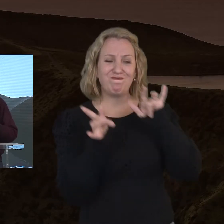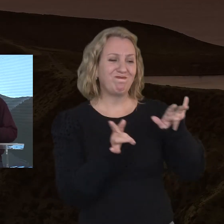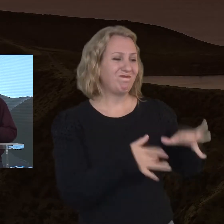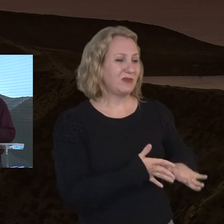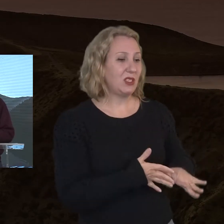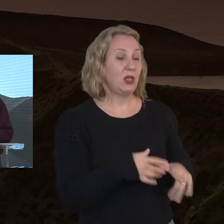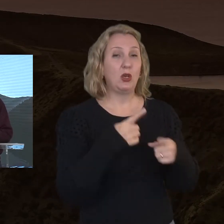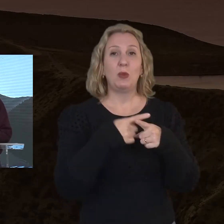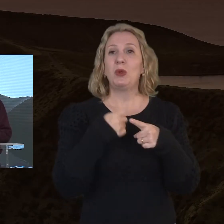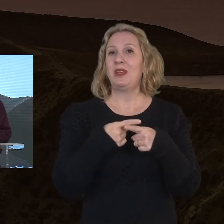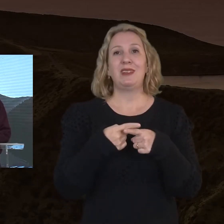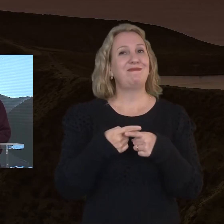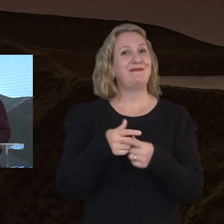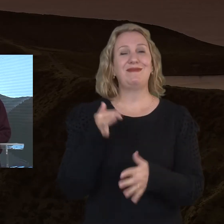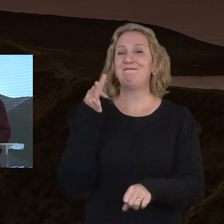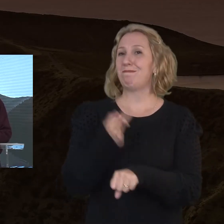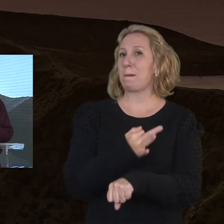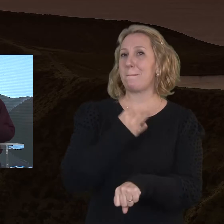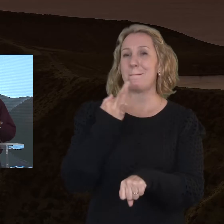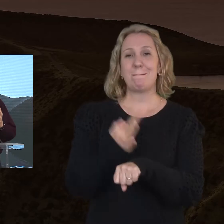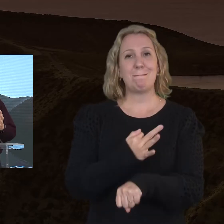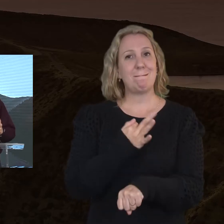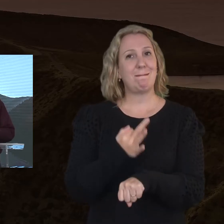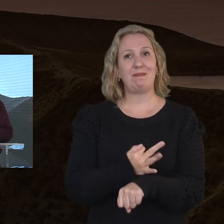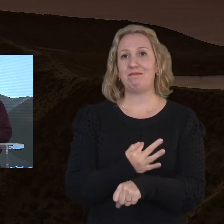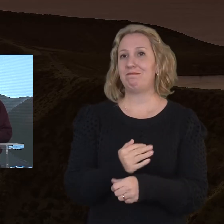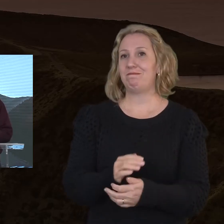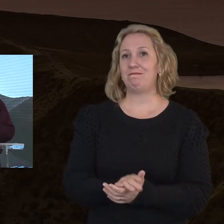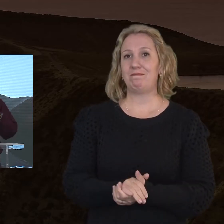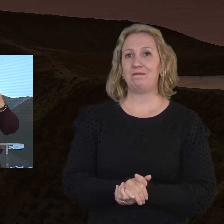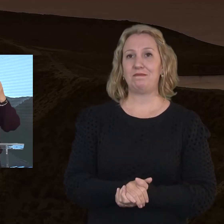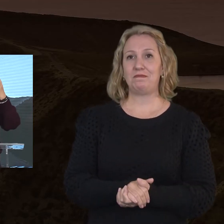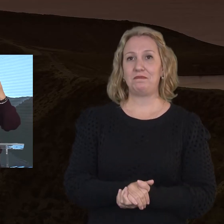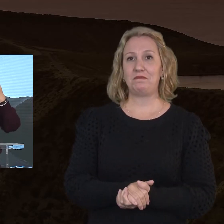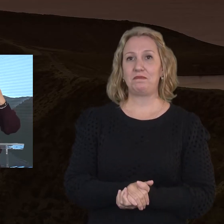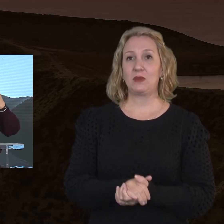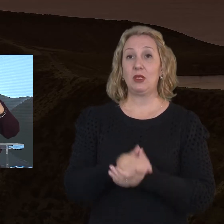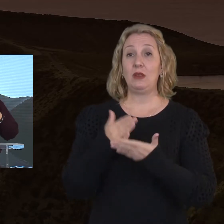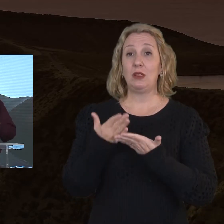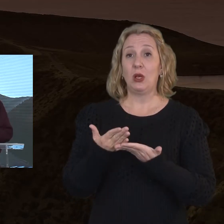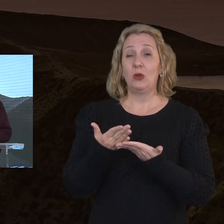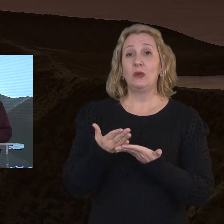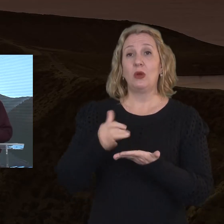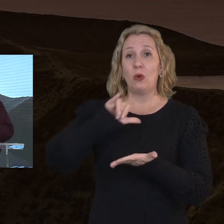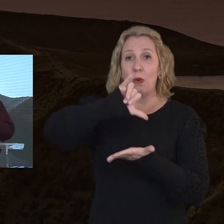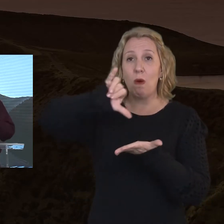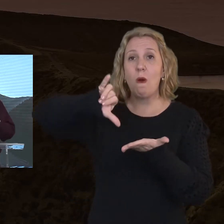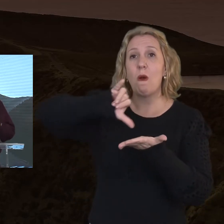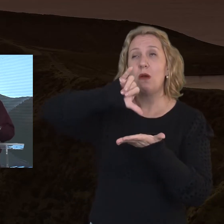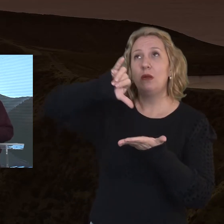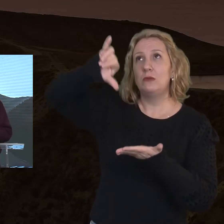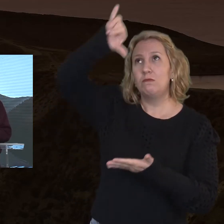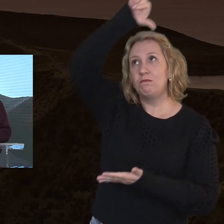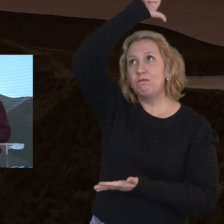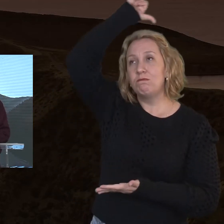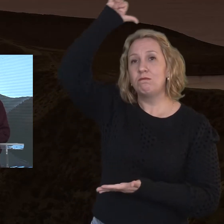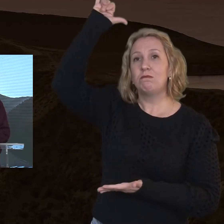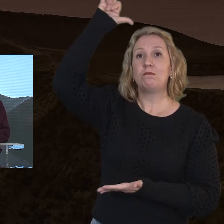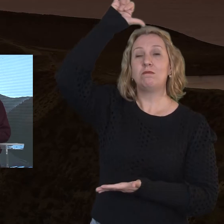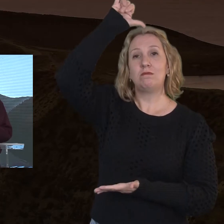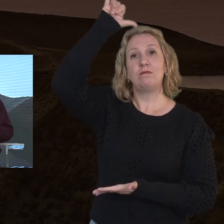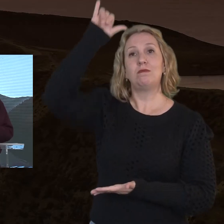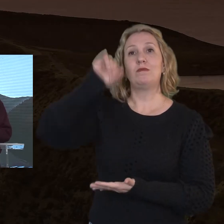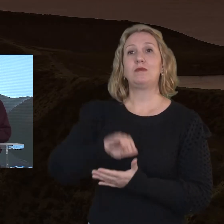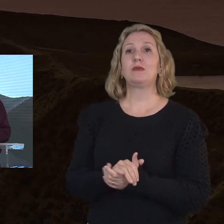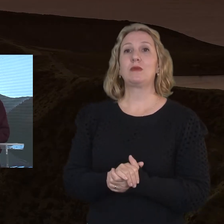aprenderá descansar no senhor daí essa questão de ungir a cabeça com óleo também faz parte da